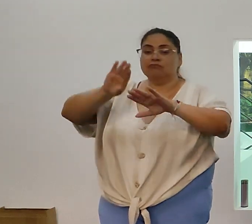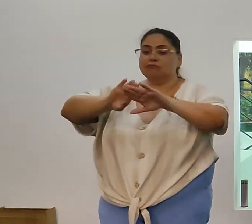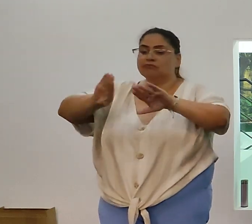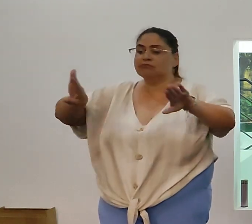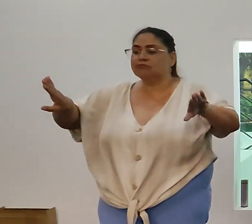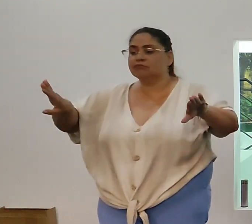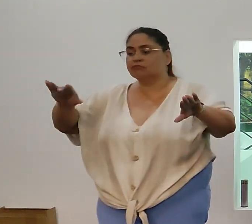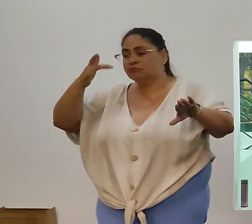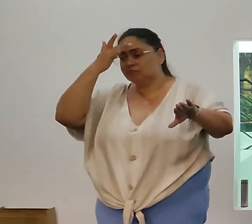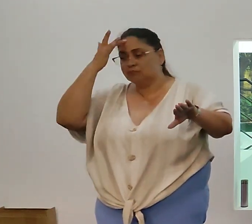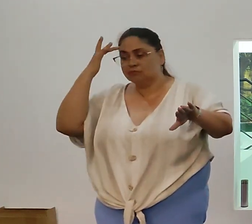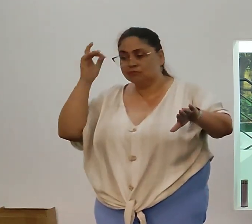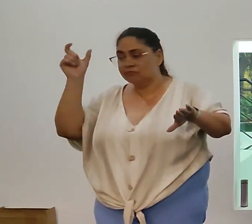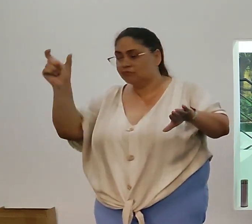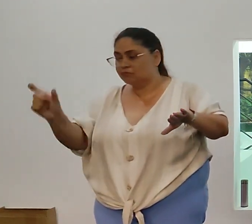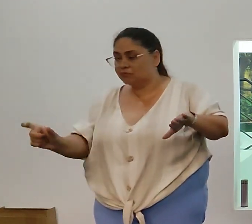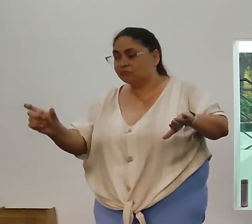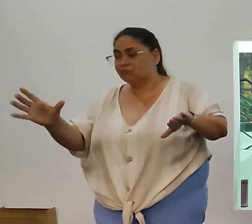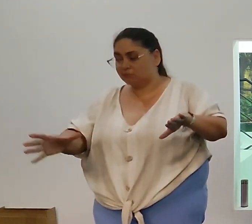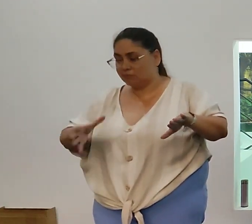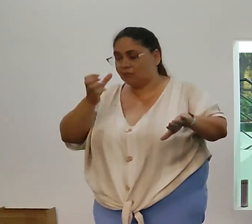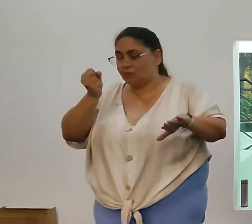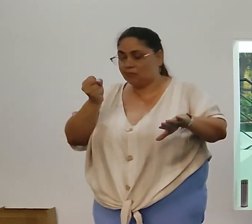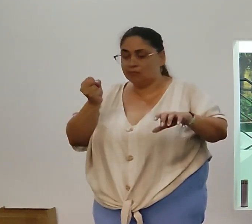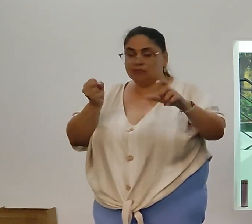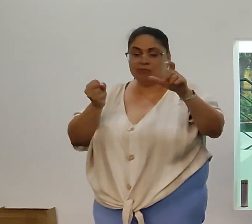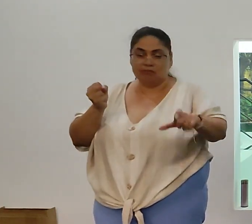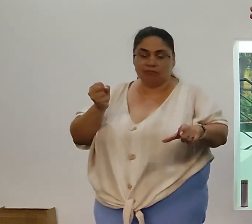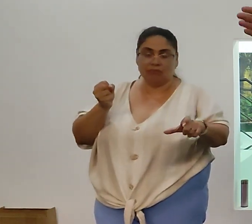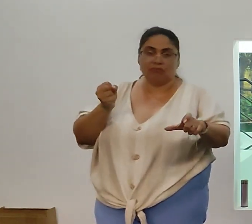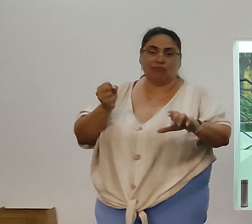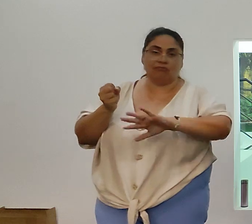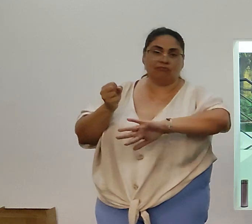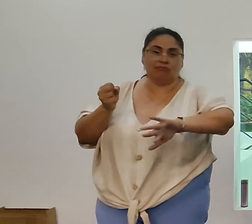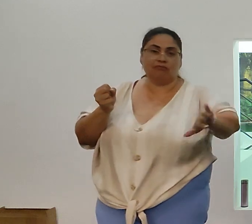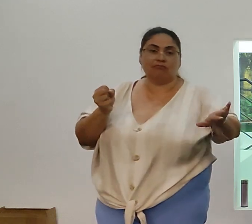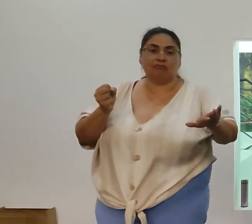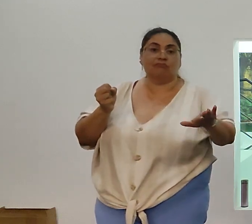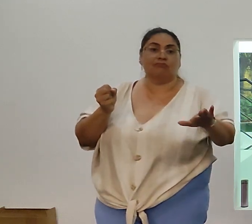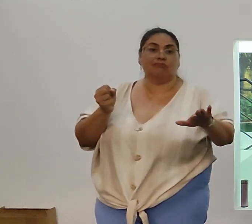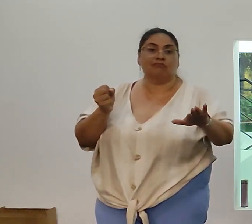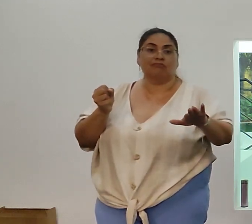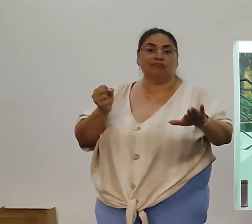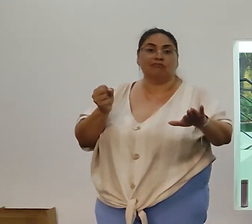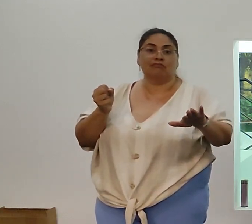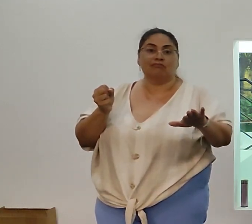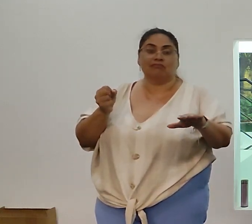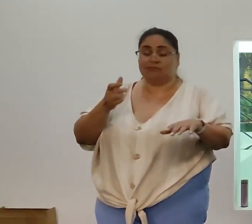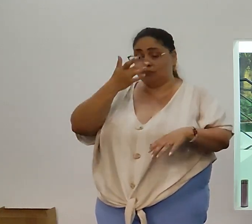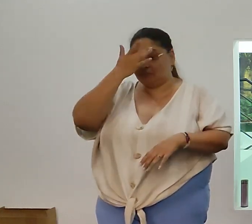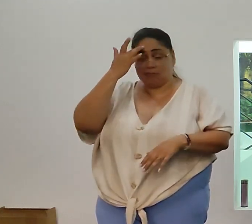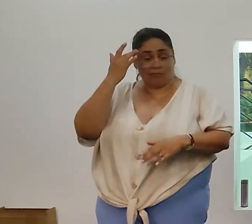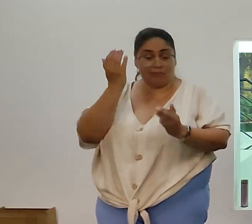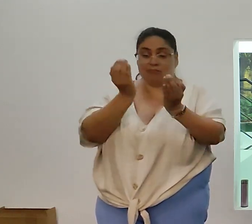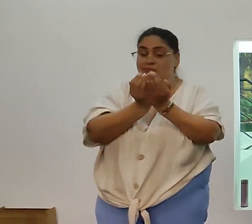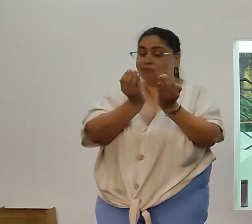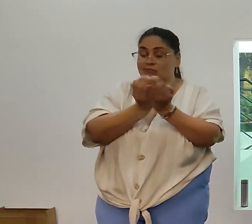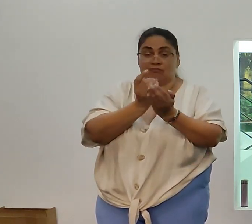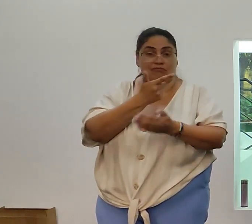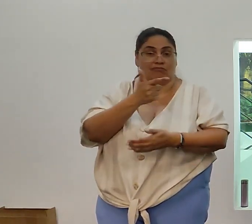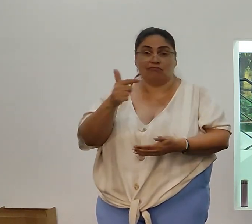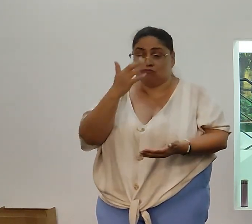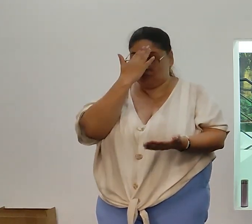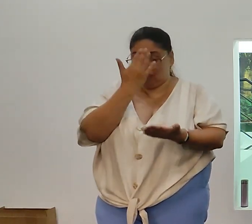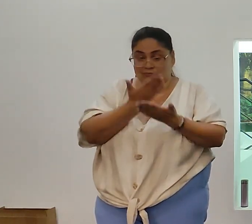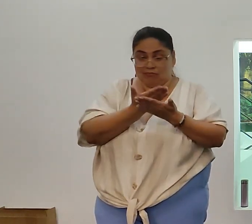as ovelhas dos bodes. As ovelhas irão para o seu lado direito e os bodes ao seu lado esquerdo, e ele